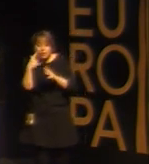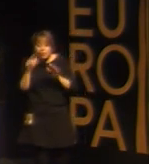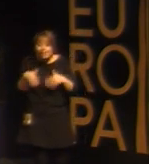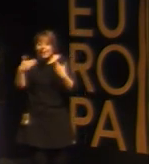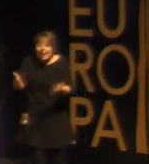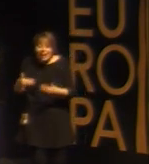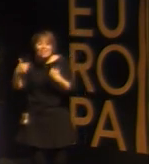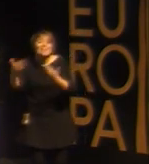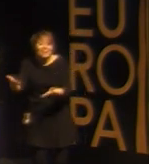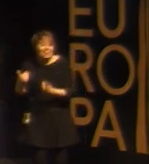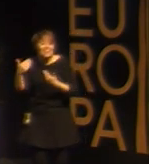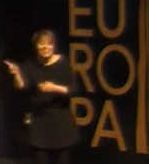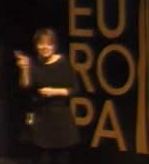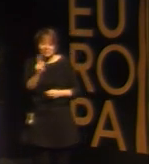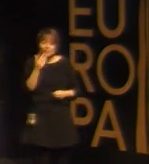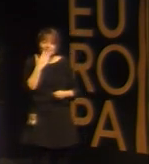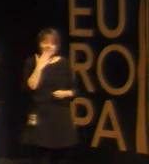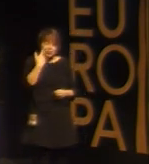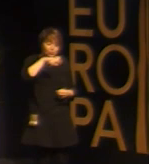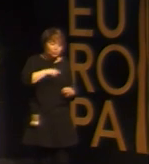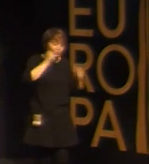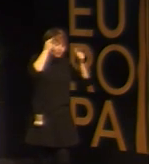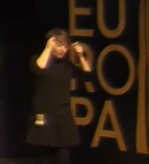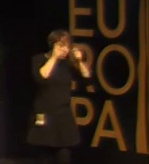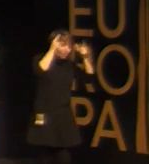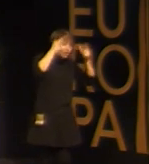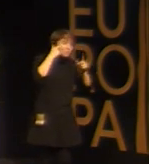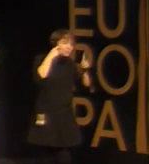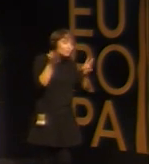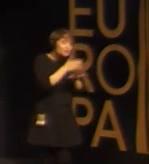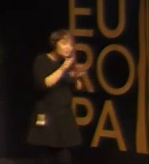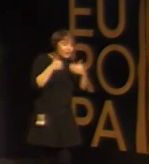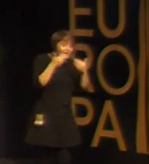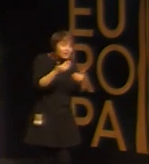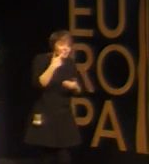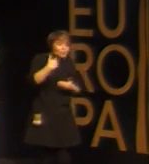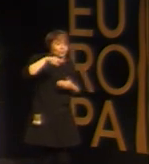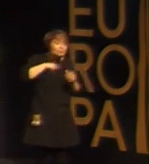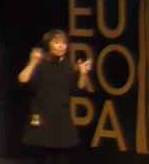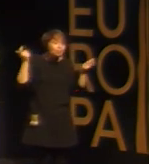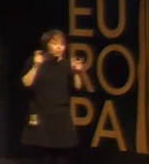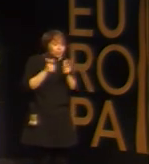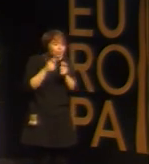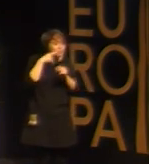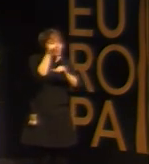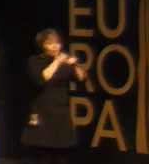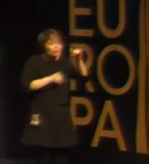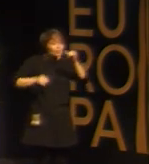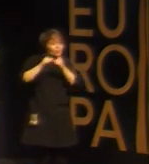cada vez que activamos los sobres regalos minimizamos el circuito